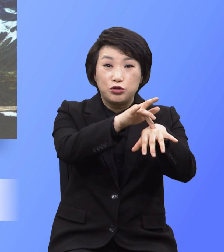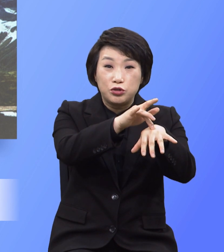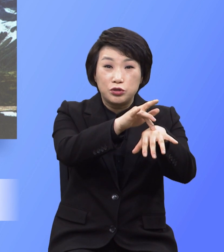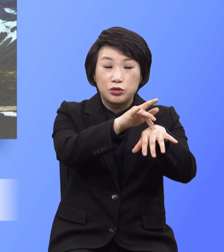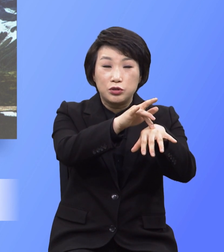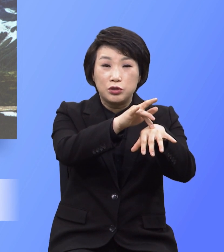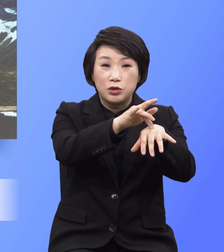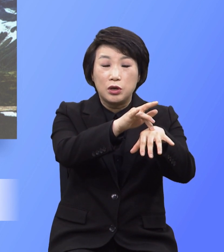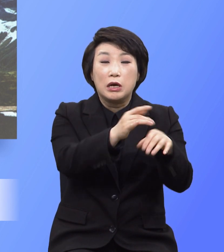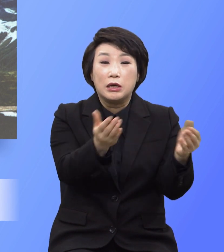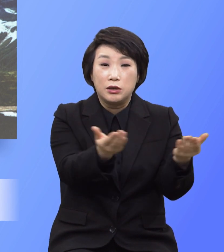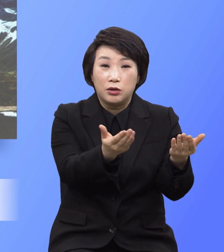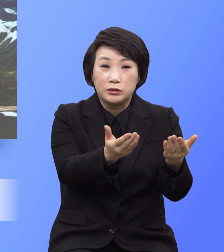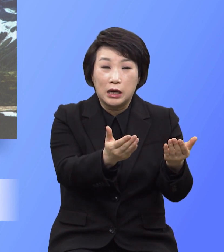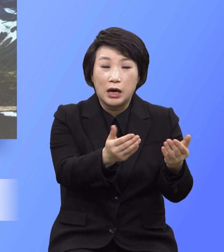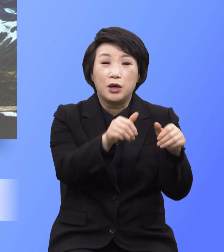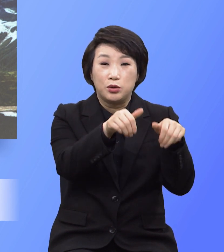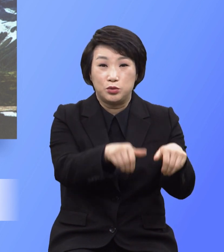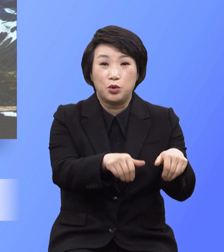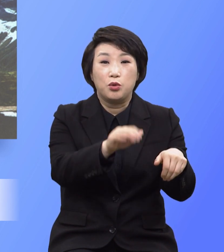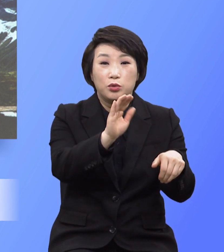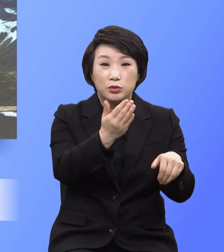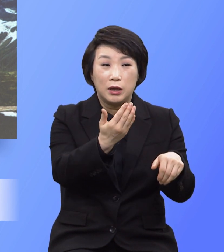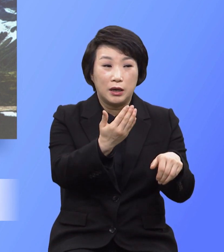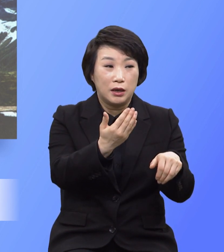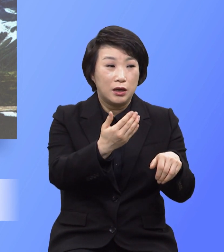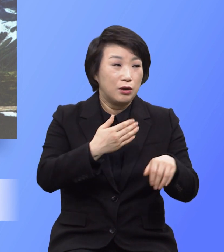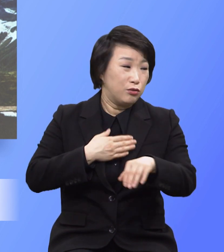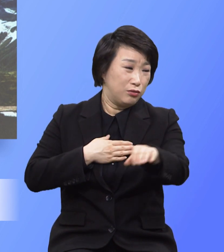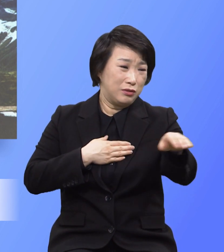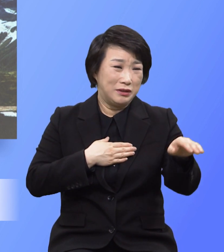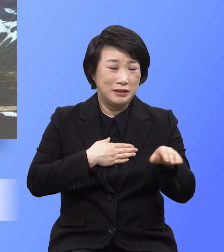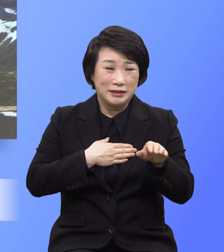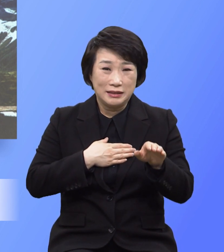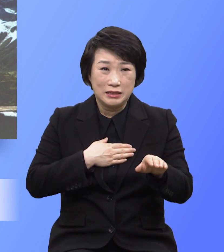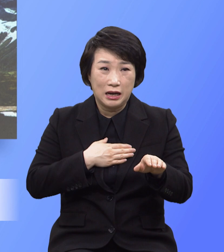사단, 귀신 역사의 압제 아래서